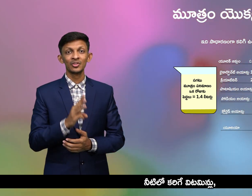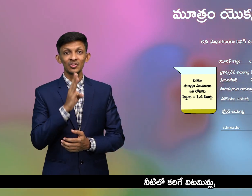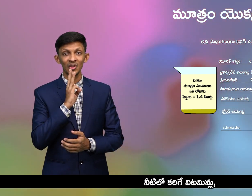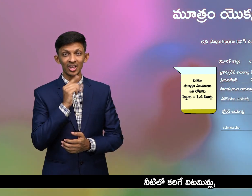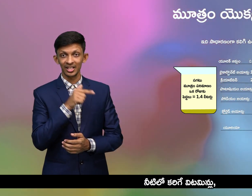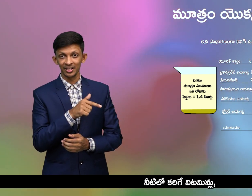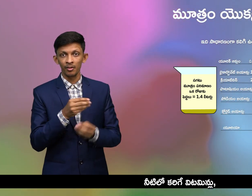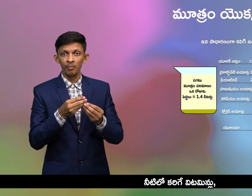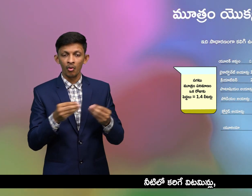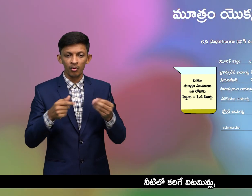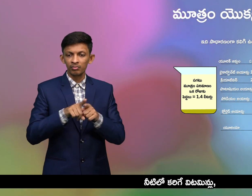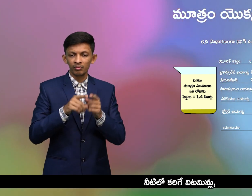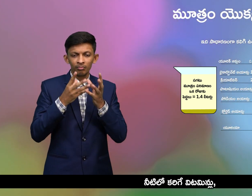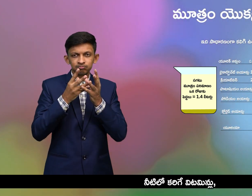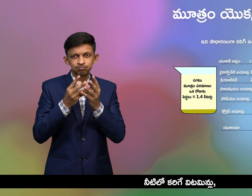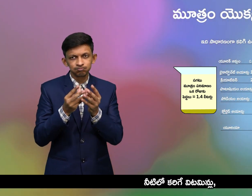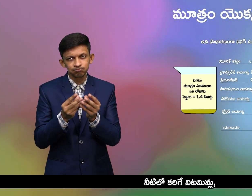నీటిలో కరిగే విటమిన్లు,